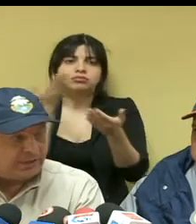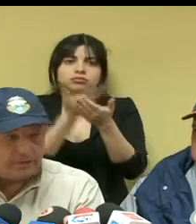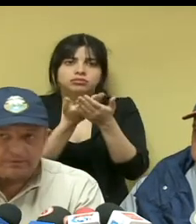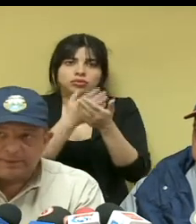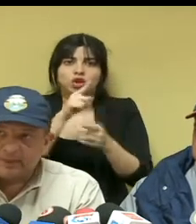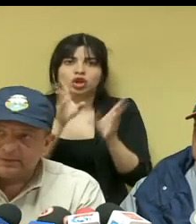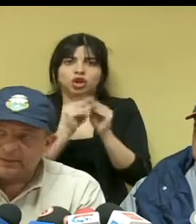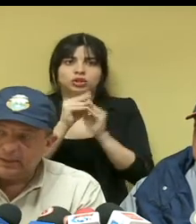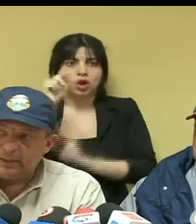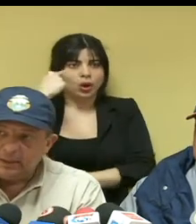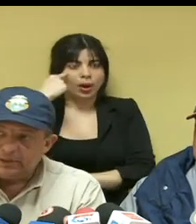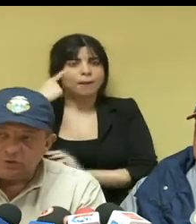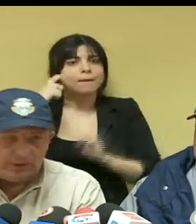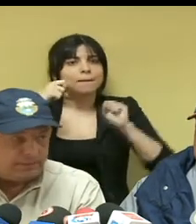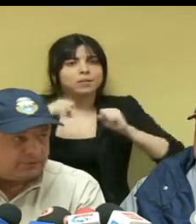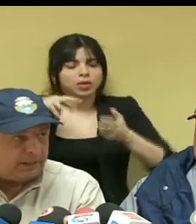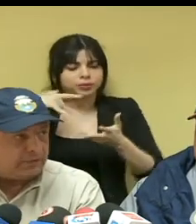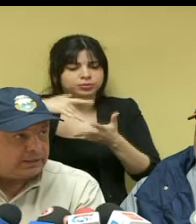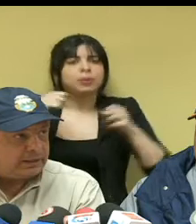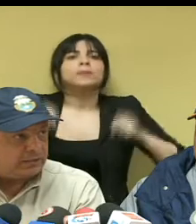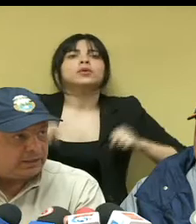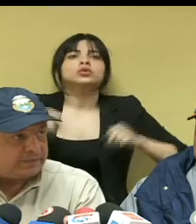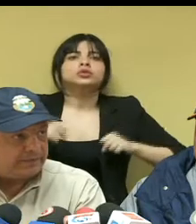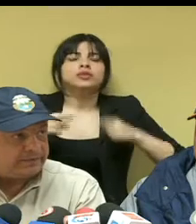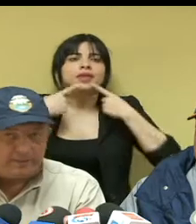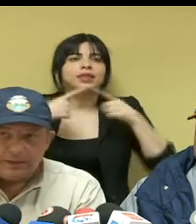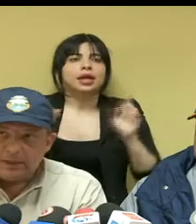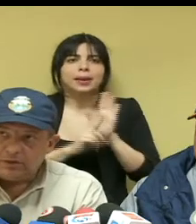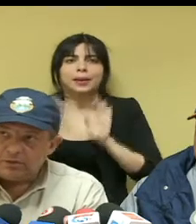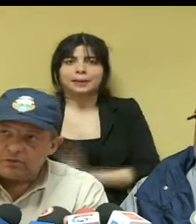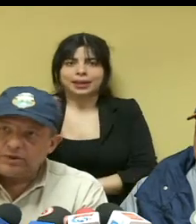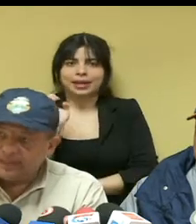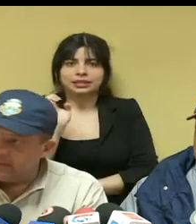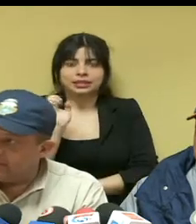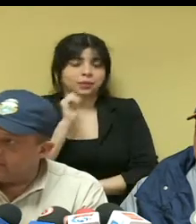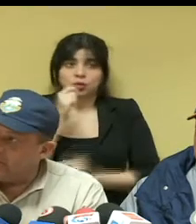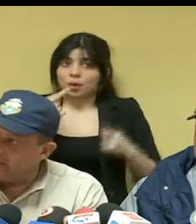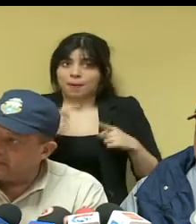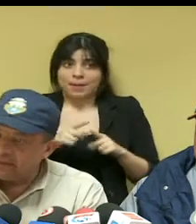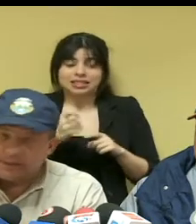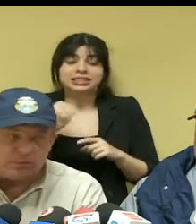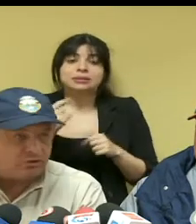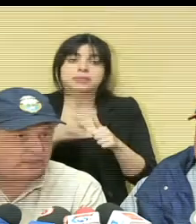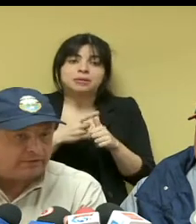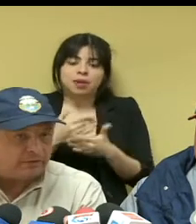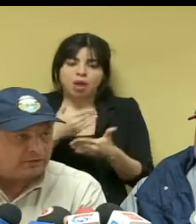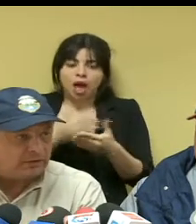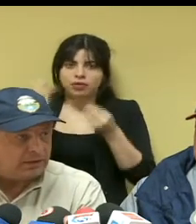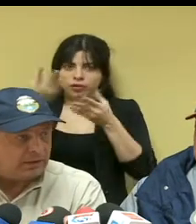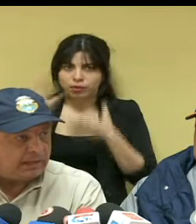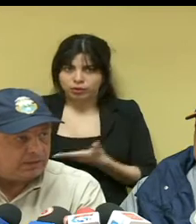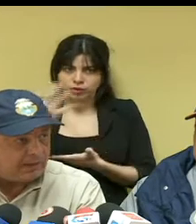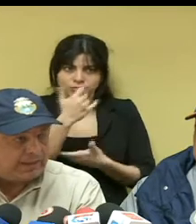de Gobierno para que se estudie la posibilidad de una aclaratoria de emergencia. Ello no ocurrirá, sin embargo, antes de que tengamos toda la